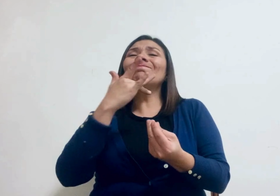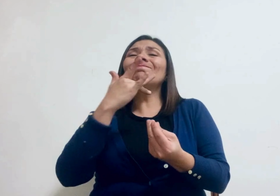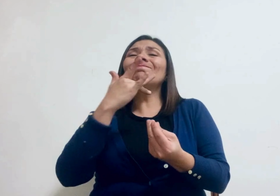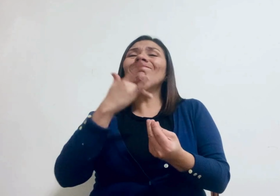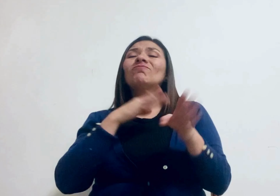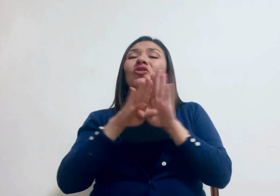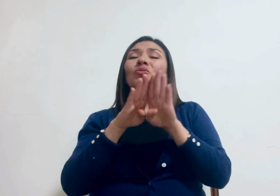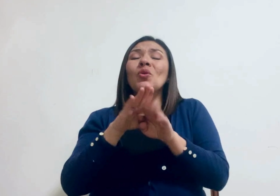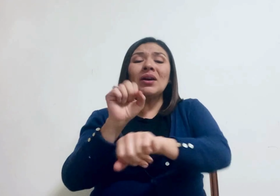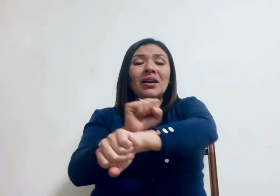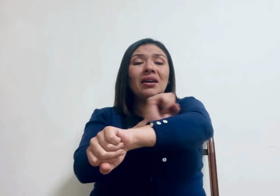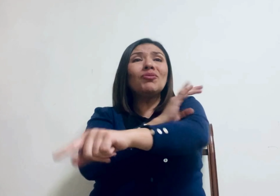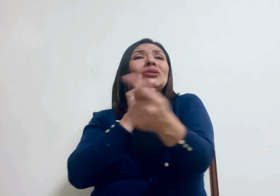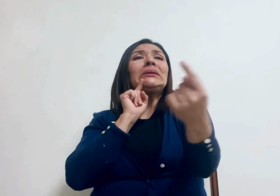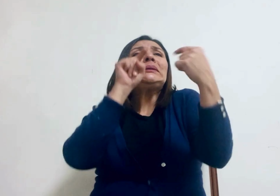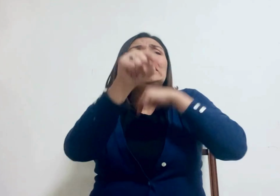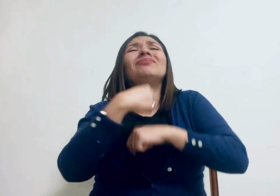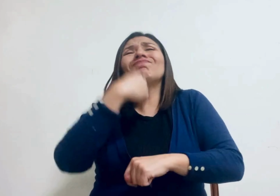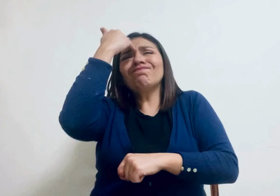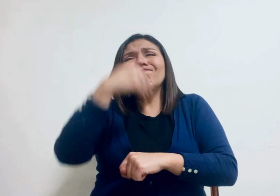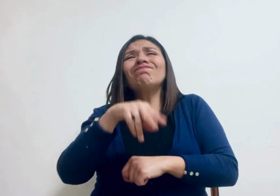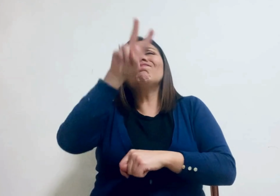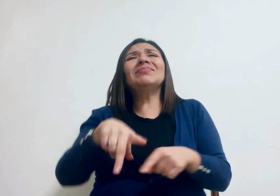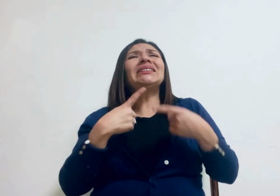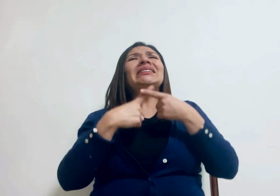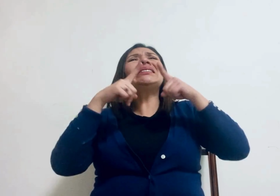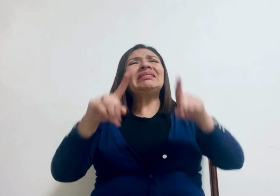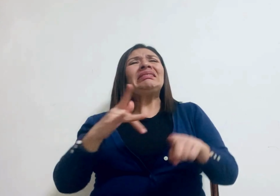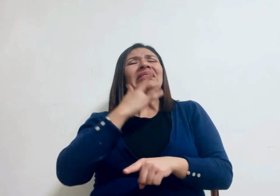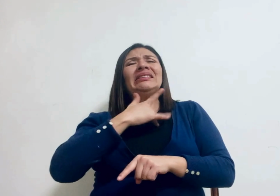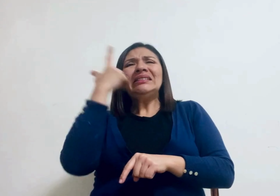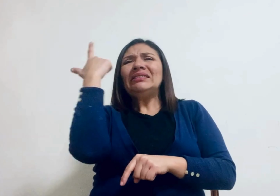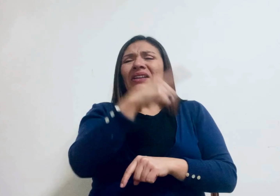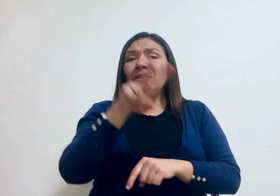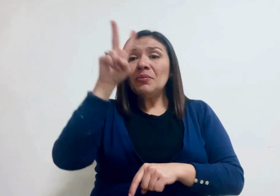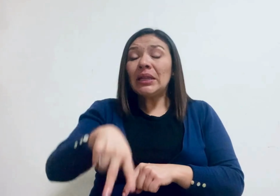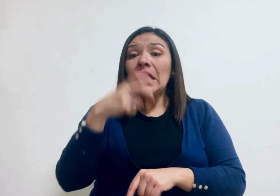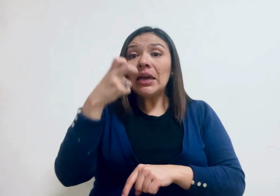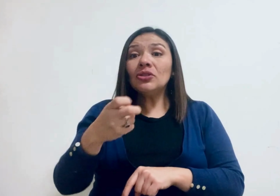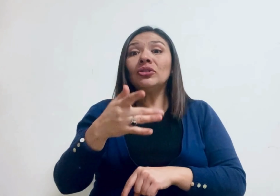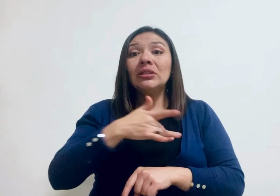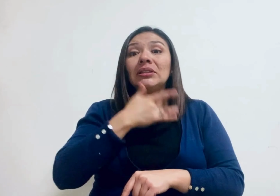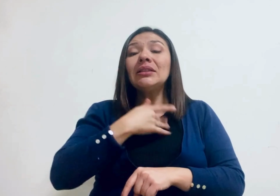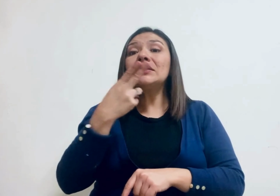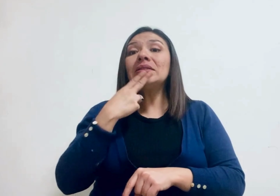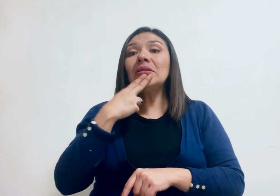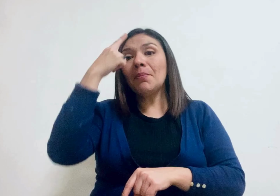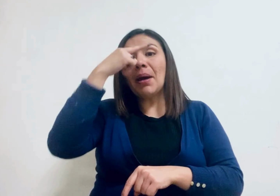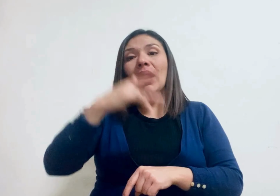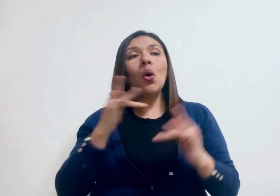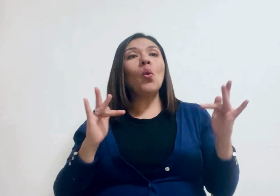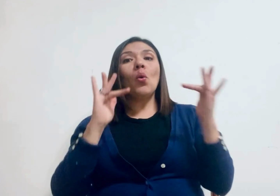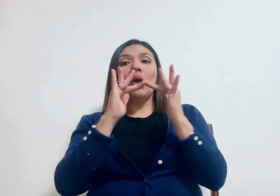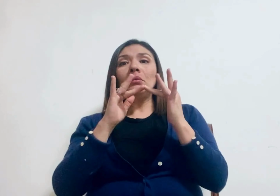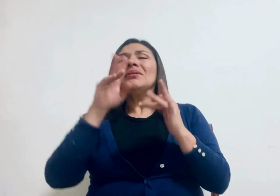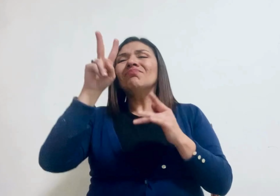parte de empatizar con la emoción y decir sí sé que es distinto, sí sé que es frustrante, eso ayuda mucho a poder conectar, porque en realidad